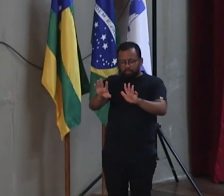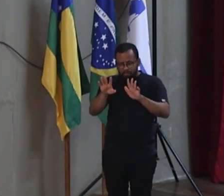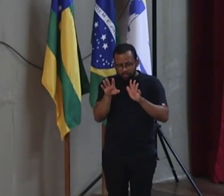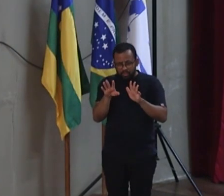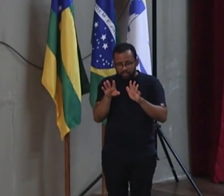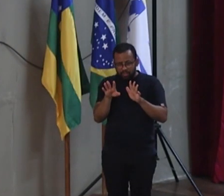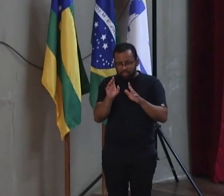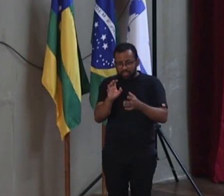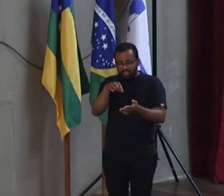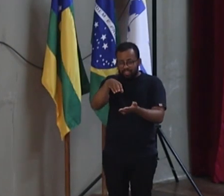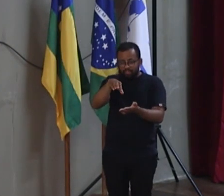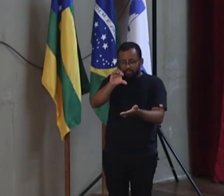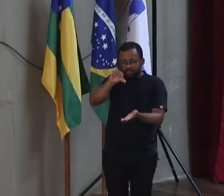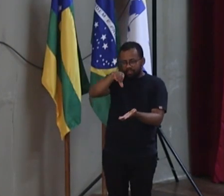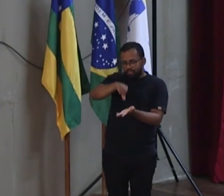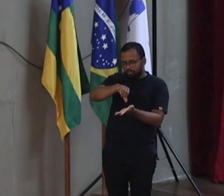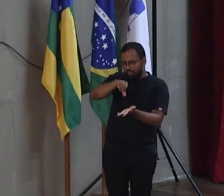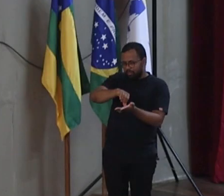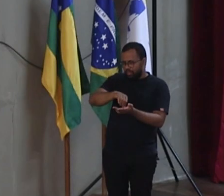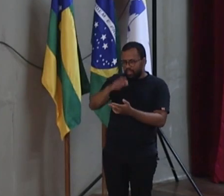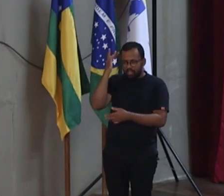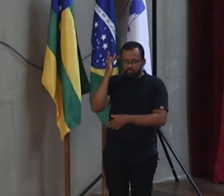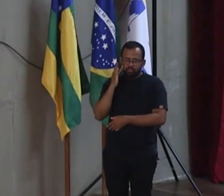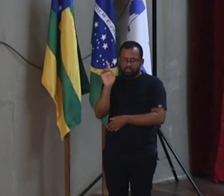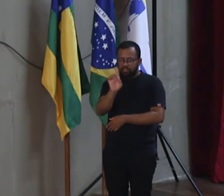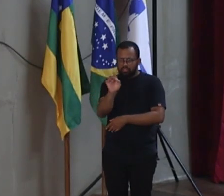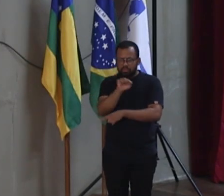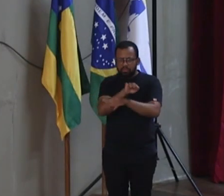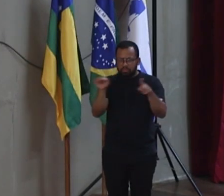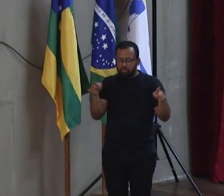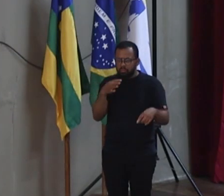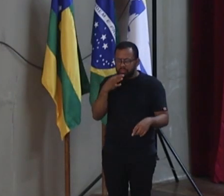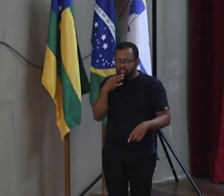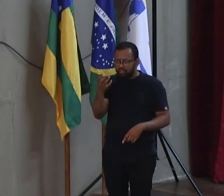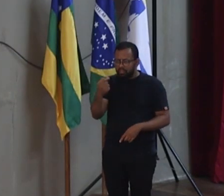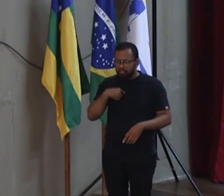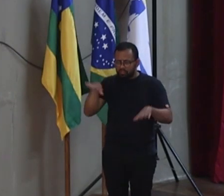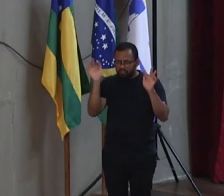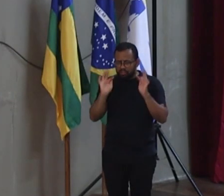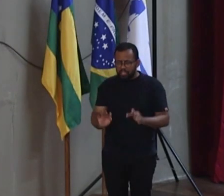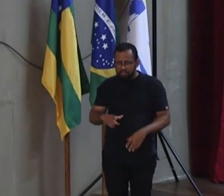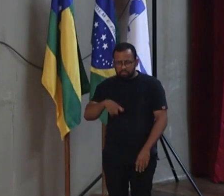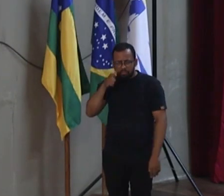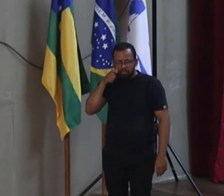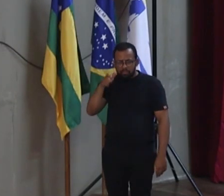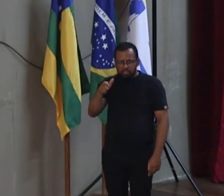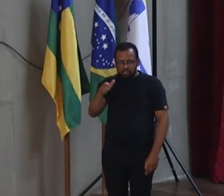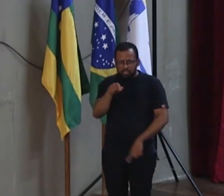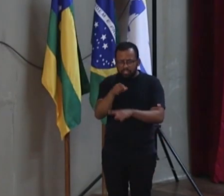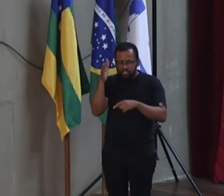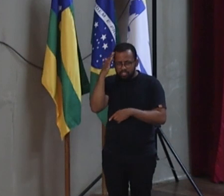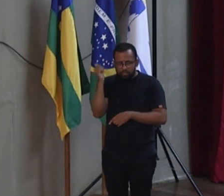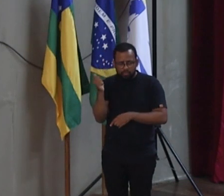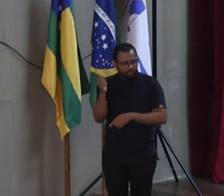mas departamento mesmo, acho que não. Então, se alguém conhecer algum, eu vou ficar bastante interessada em